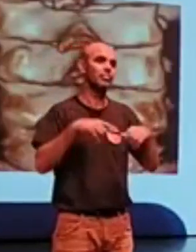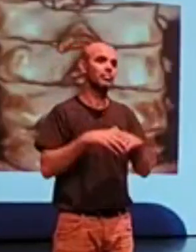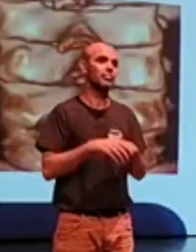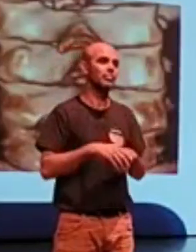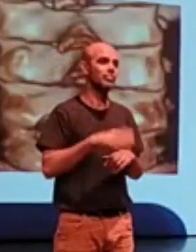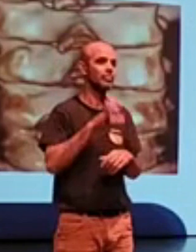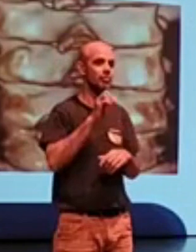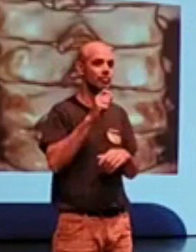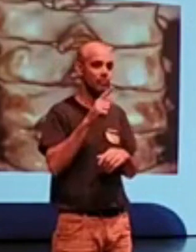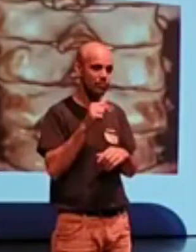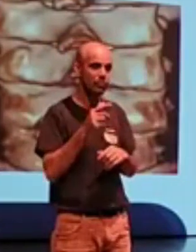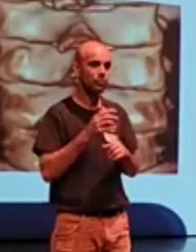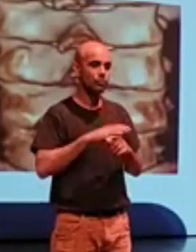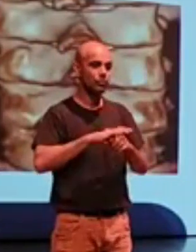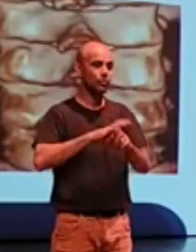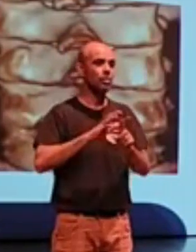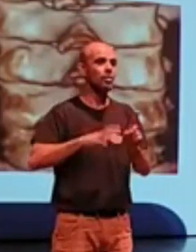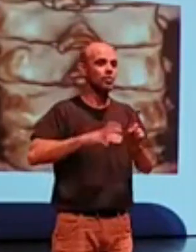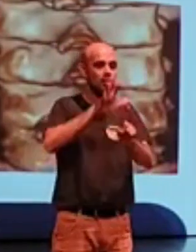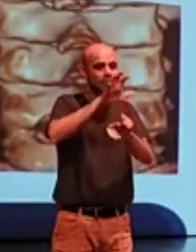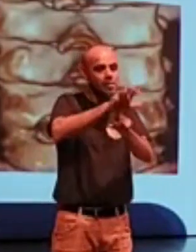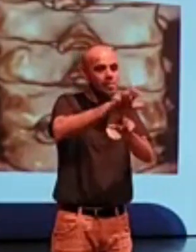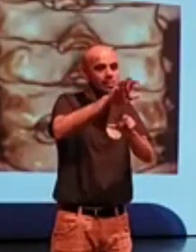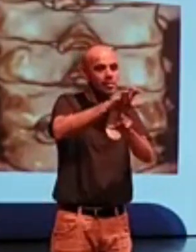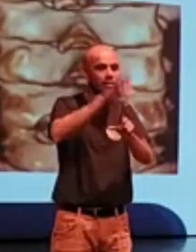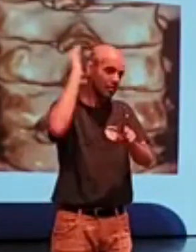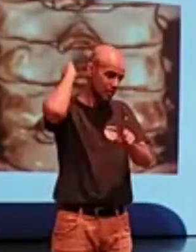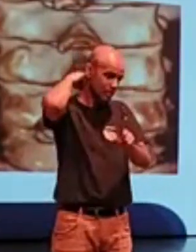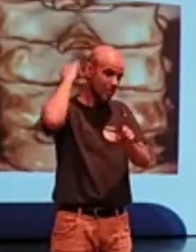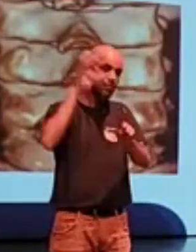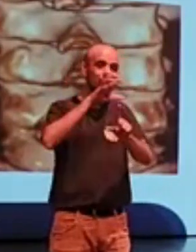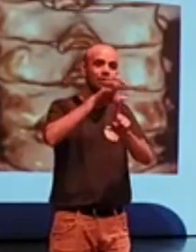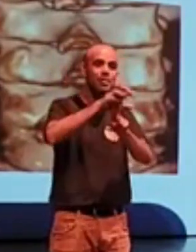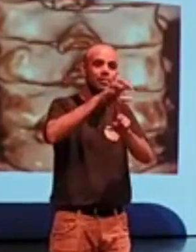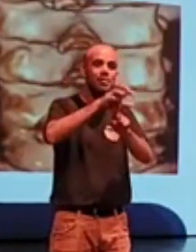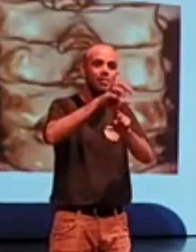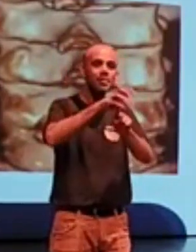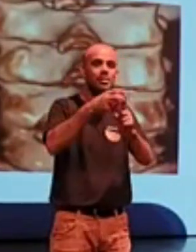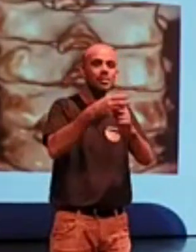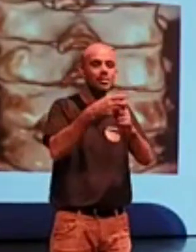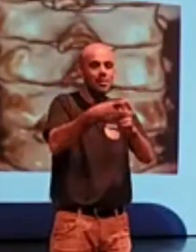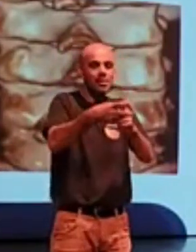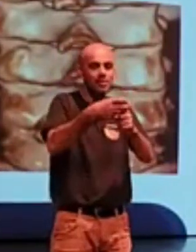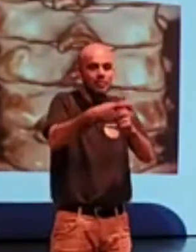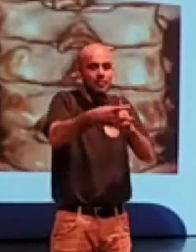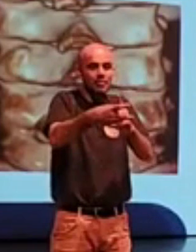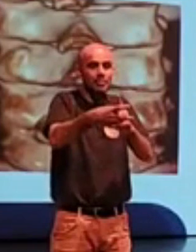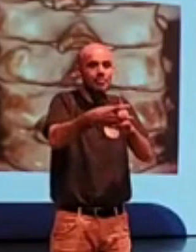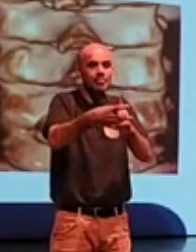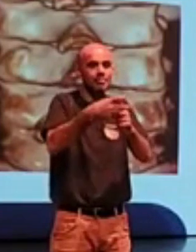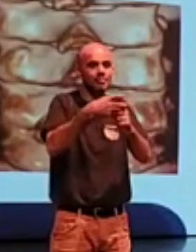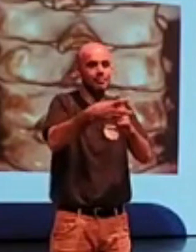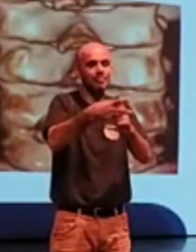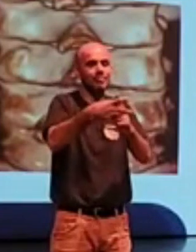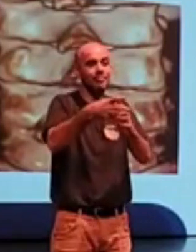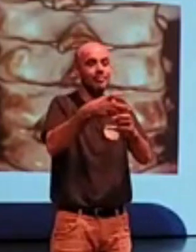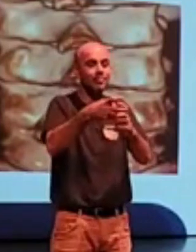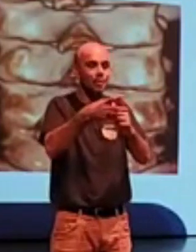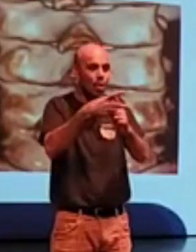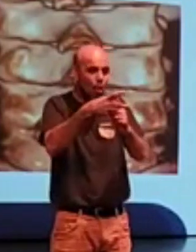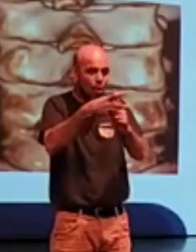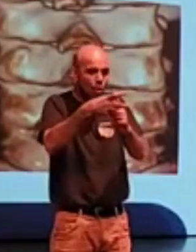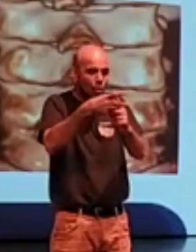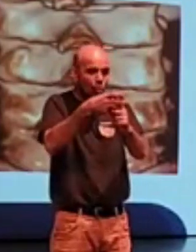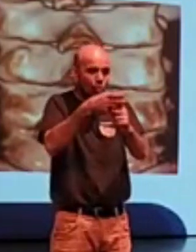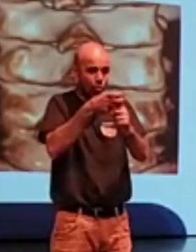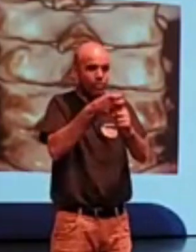Estenoses cervicais, são compressões na localização da cervical que o nervo sai. Nós conseguimos descomprimir,